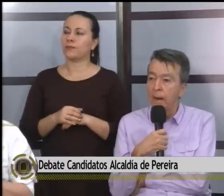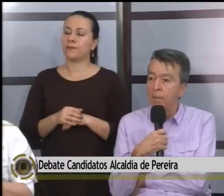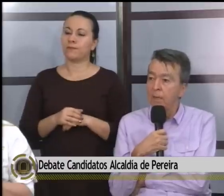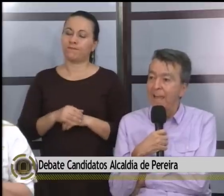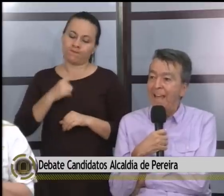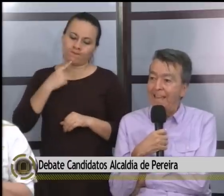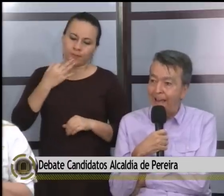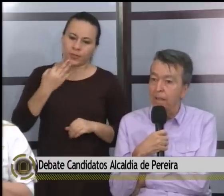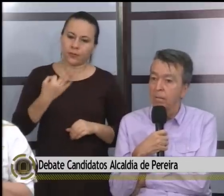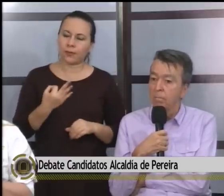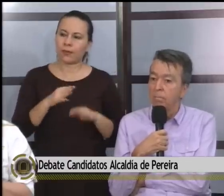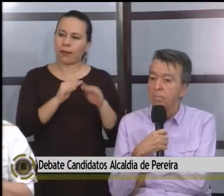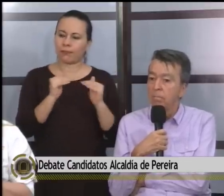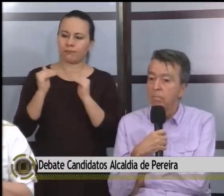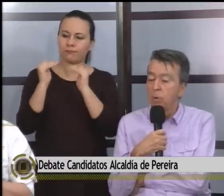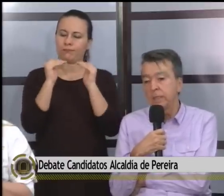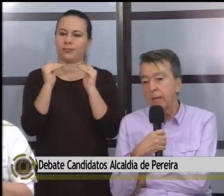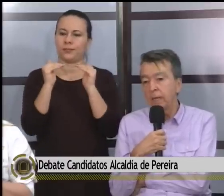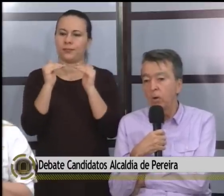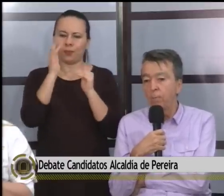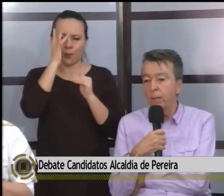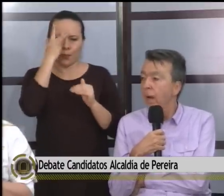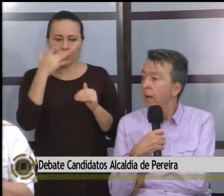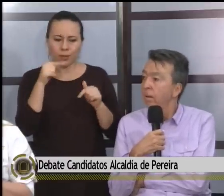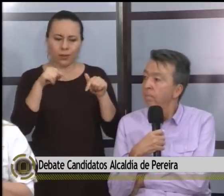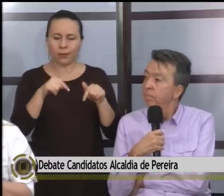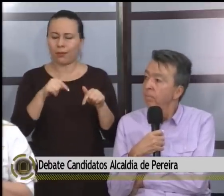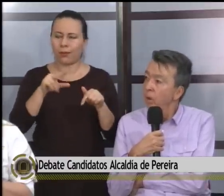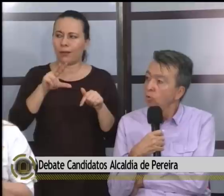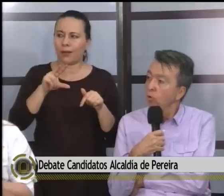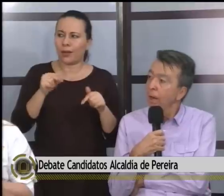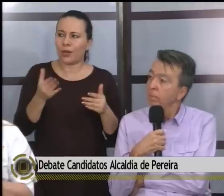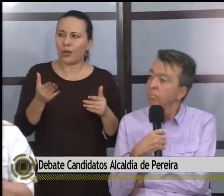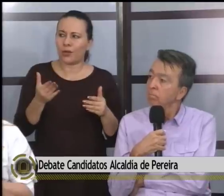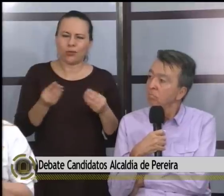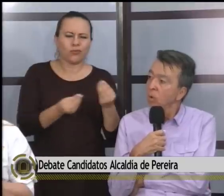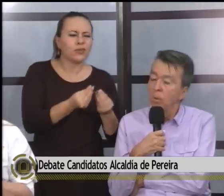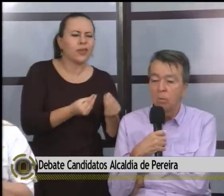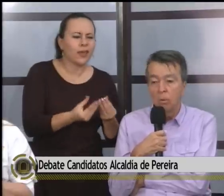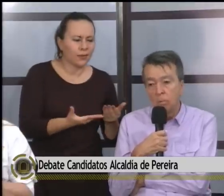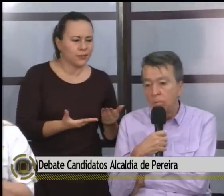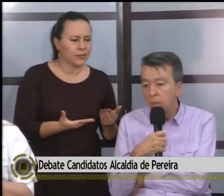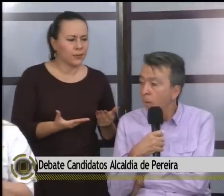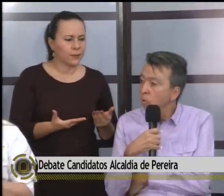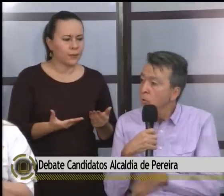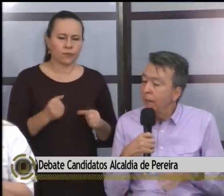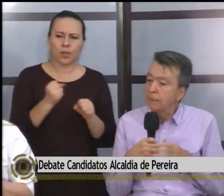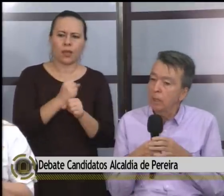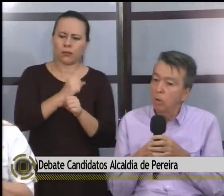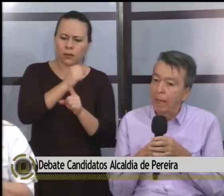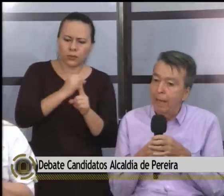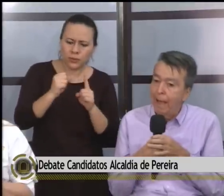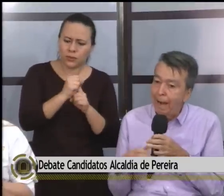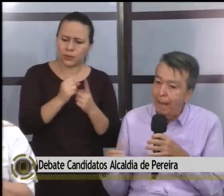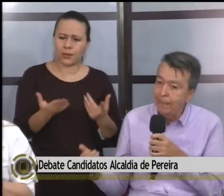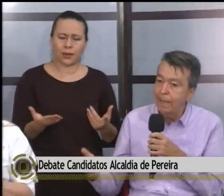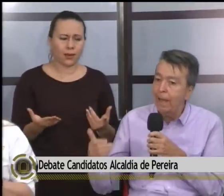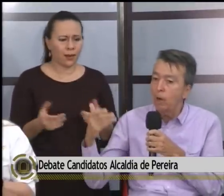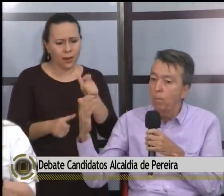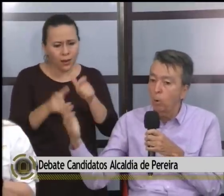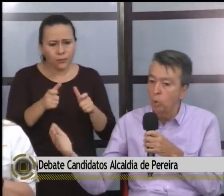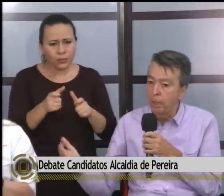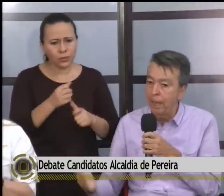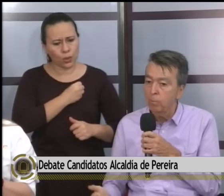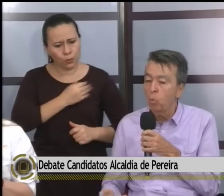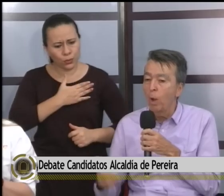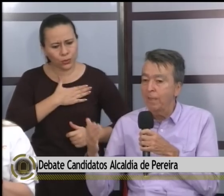y realmente equidad. Porque es que aquí no prima lo social. ¿Pero qué haría con ellos? ¿Cómo? Trabajo social. Es que yo creo que a la gente hay que